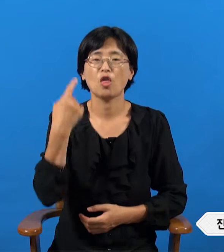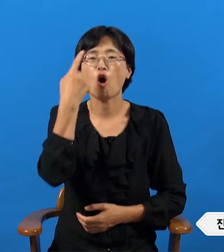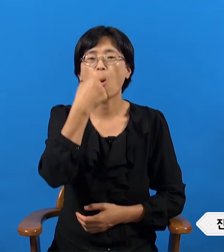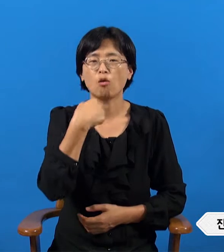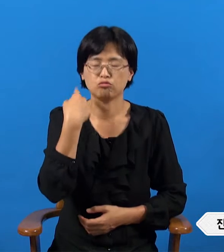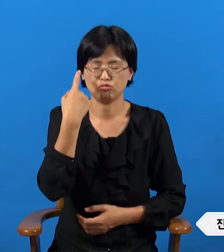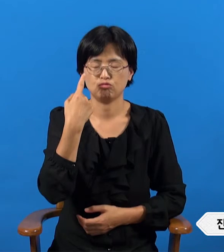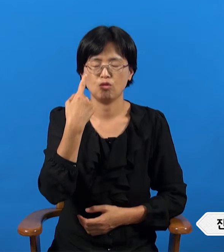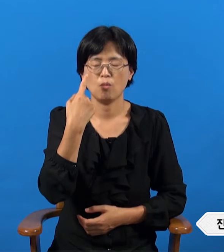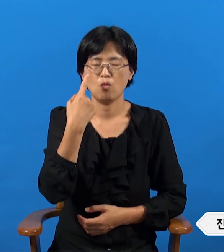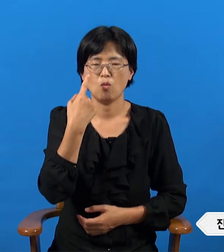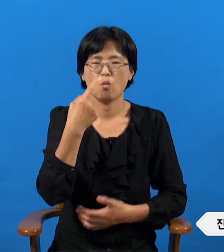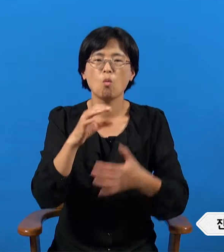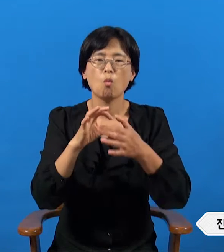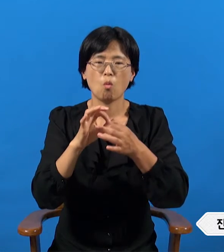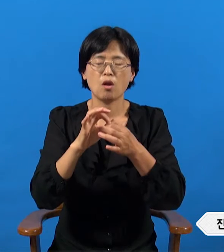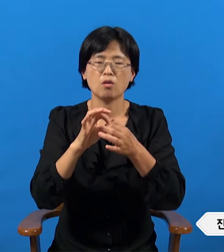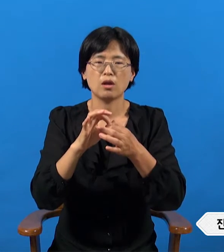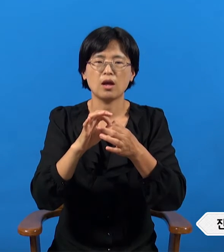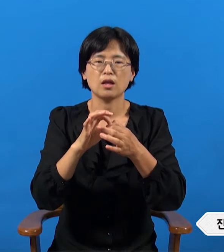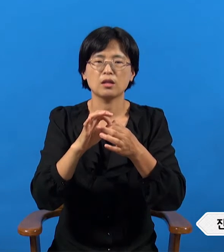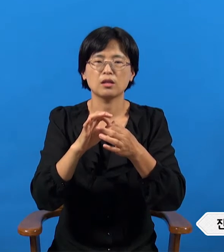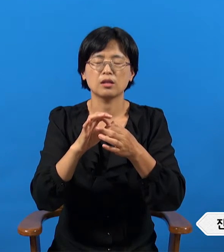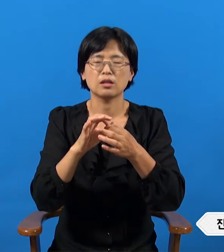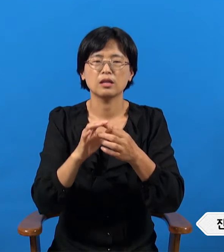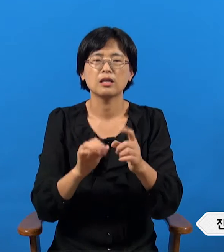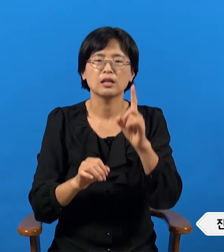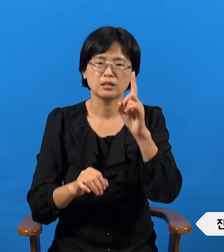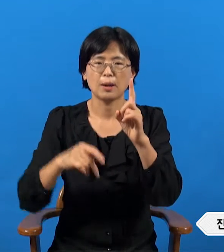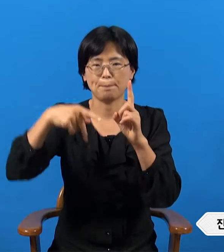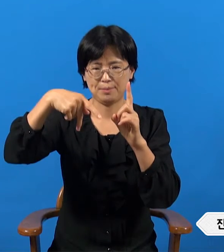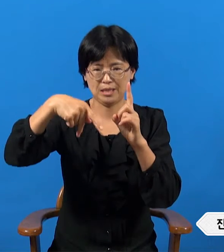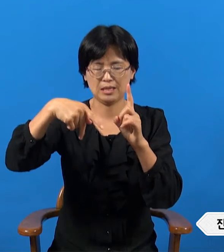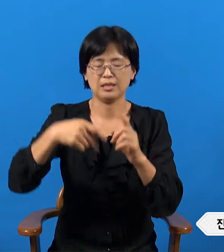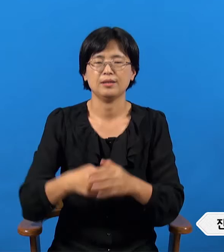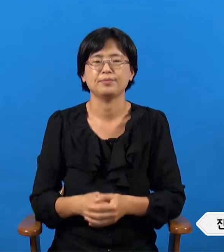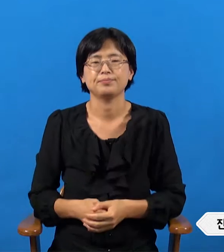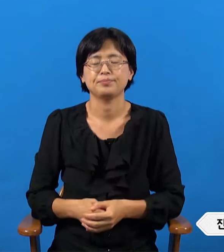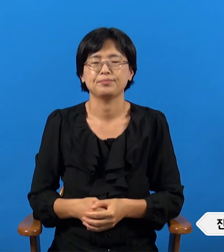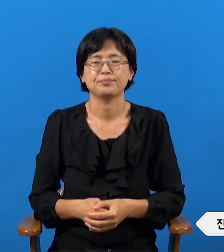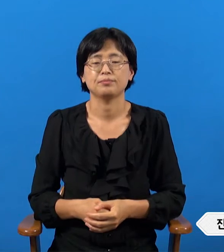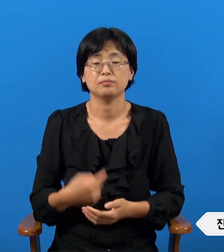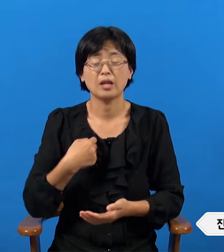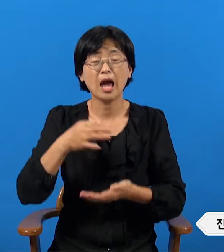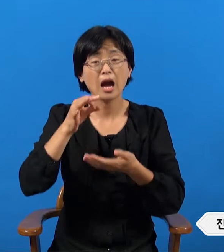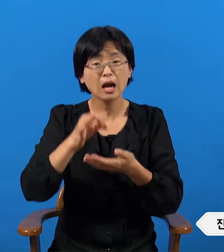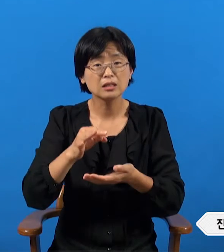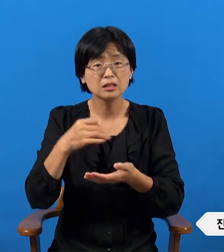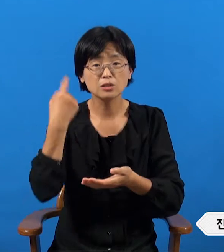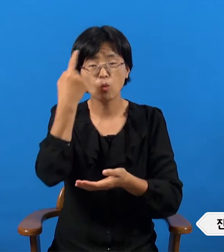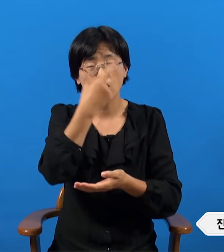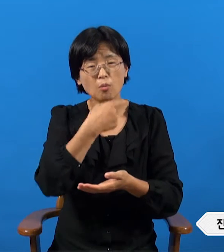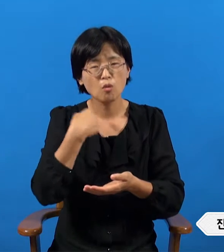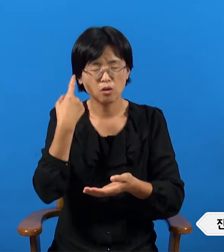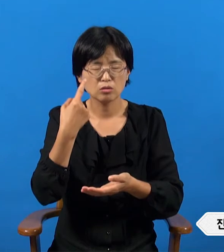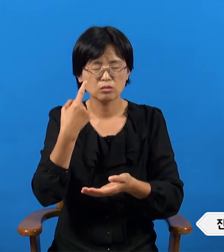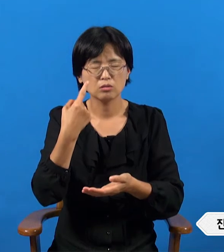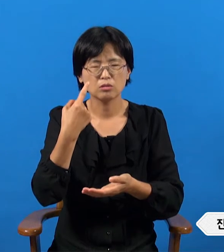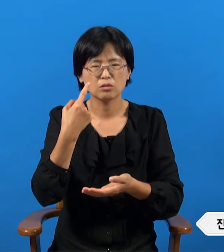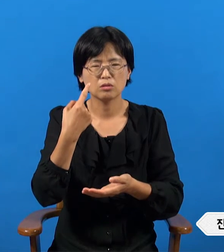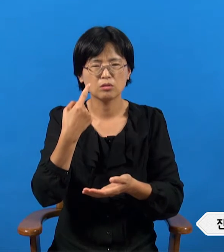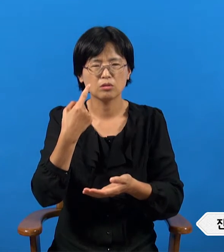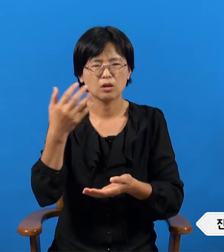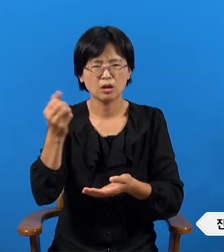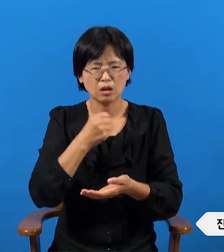어떻게 보이는가. 세상은 그렇게 우리를 보고 판단하고 우리의 존재 가치를 우리의